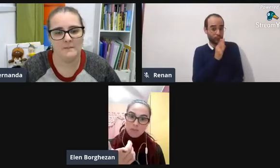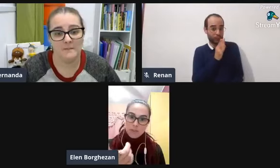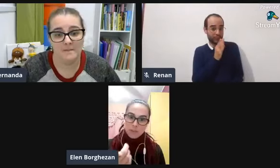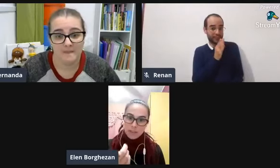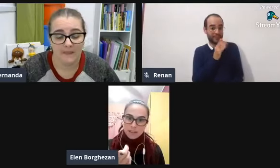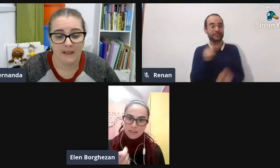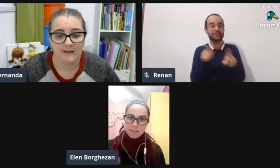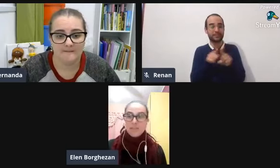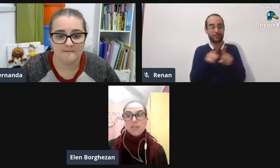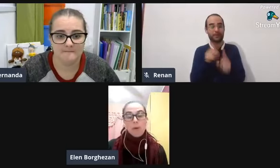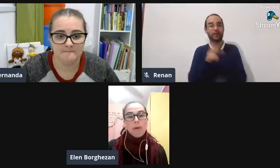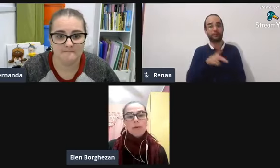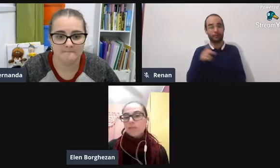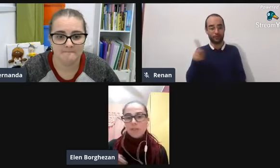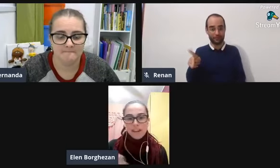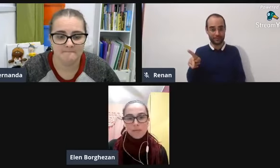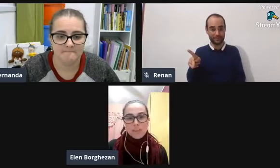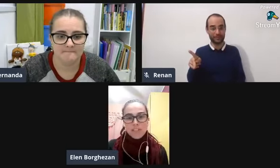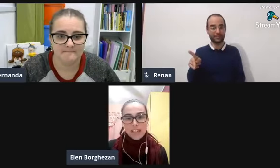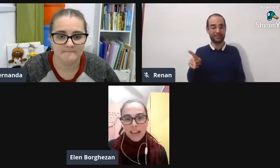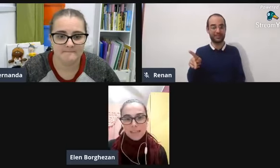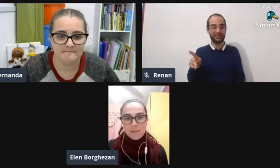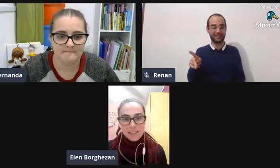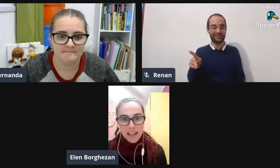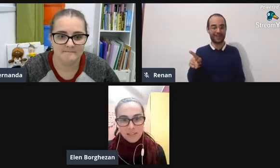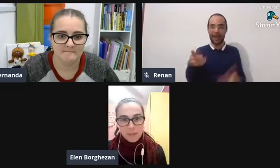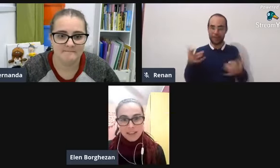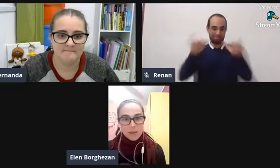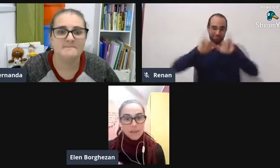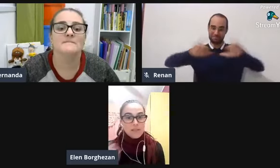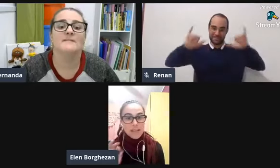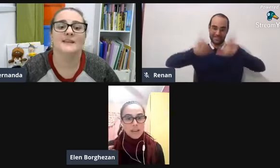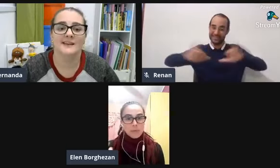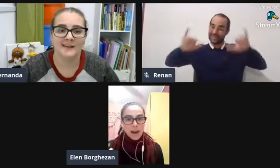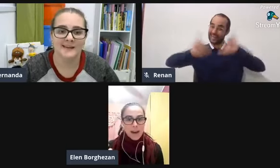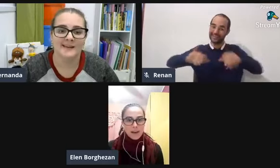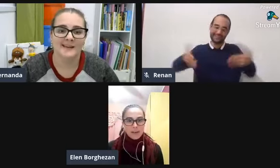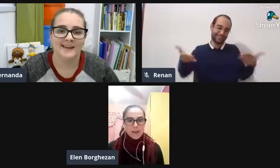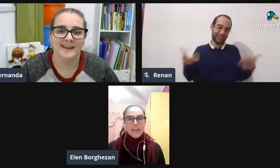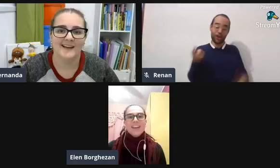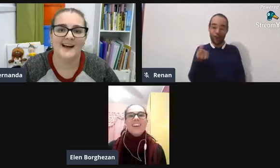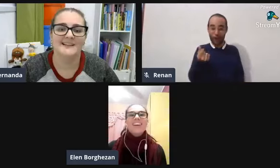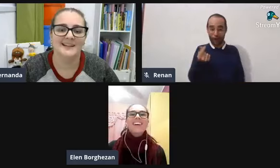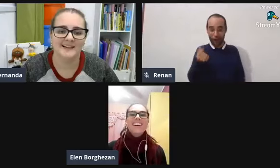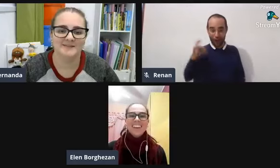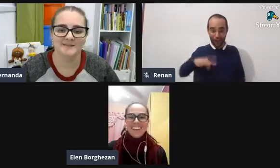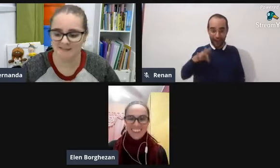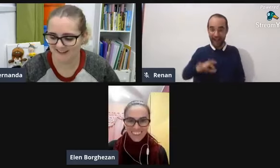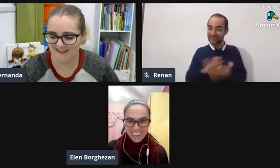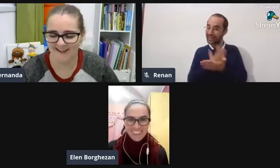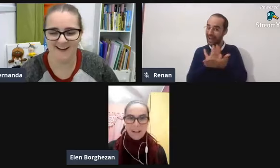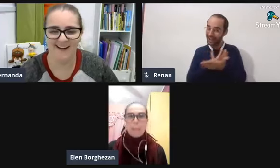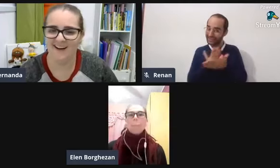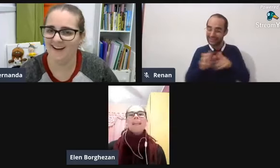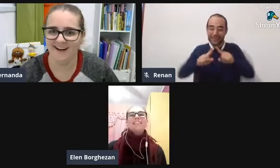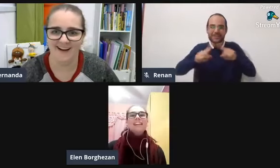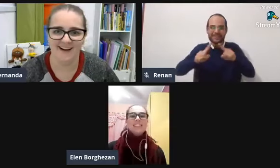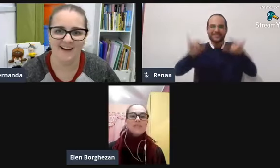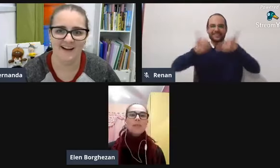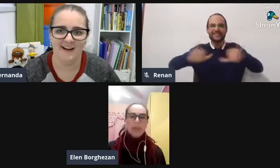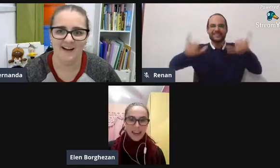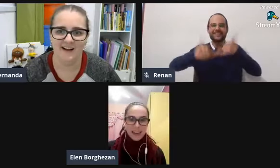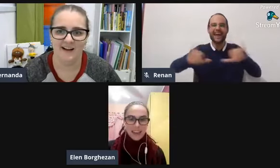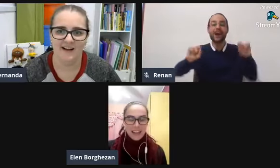também era professor vou fazer eu só faço merchandise nas minhas lives, mas até agora eu não ganhei R$1. Ah, tá.